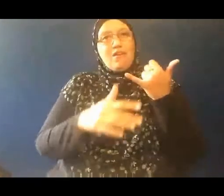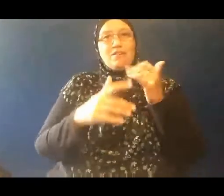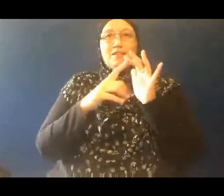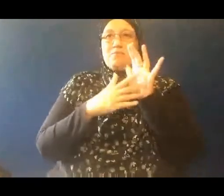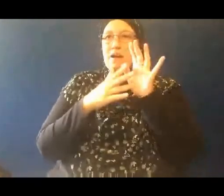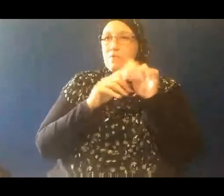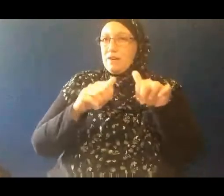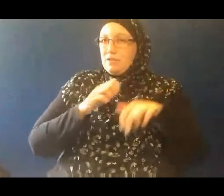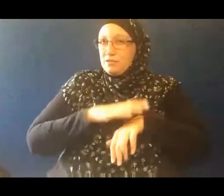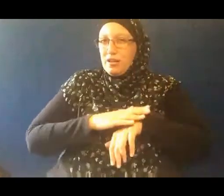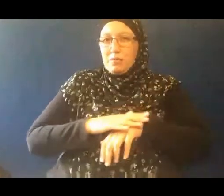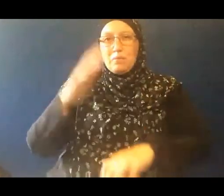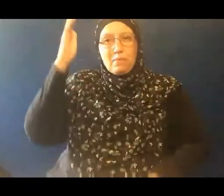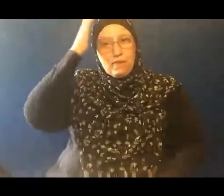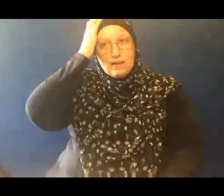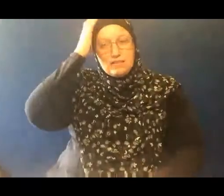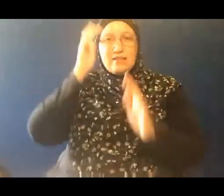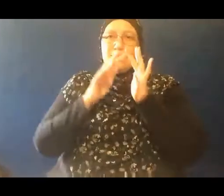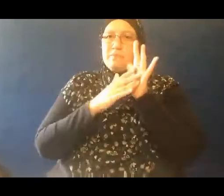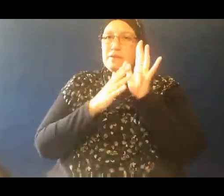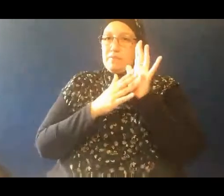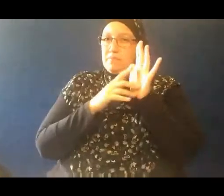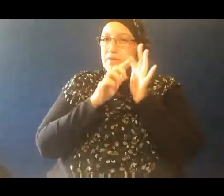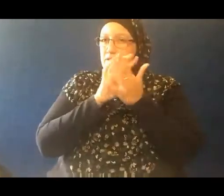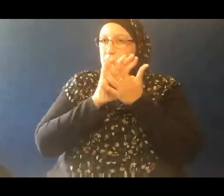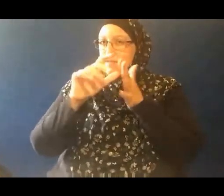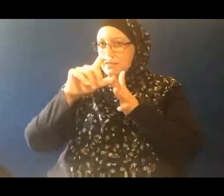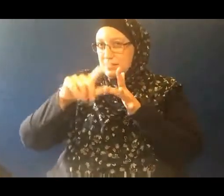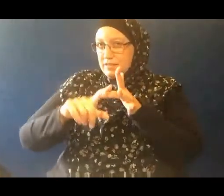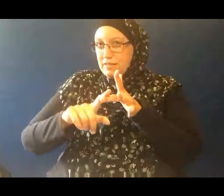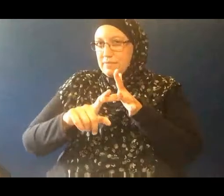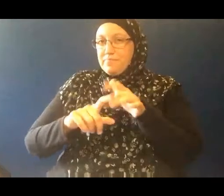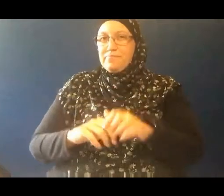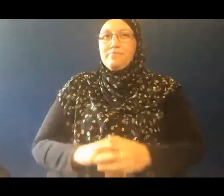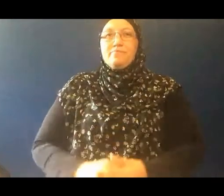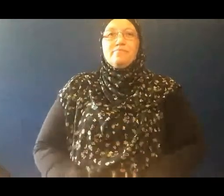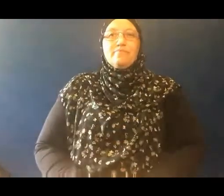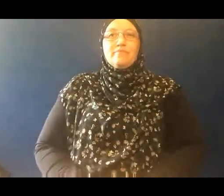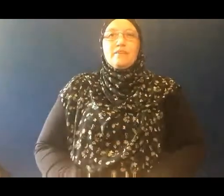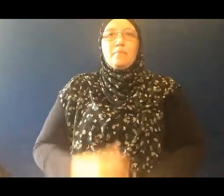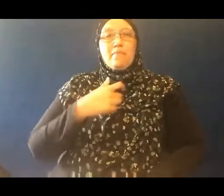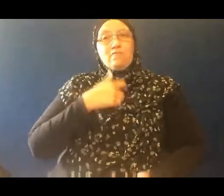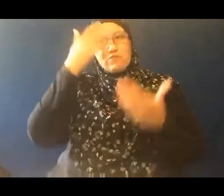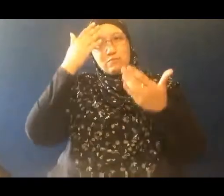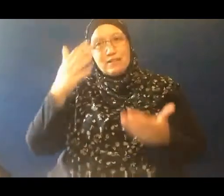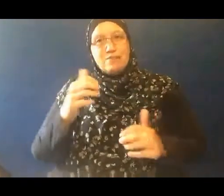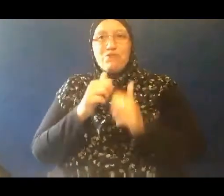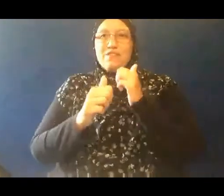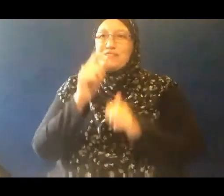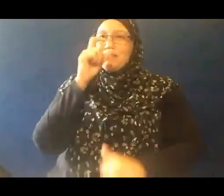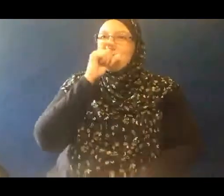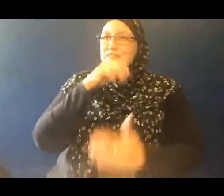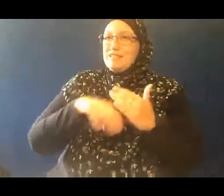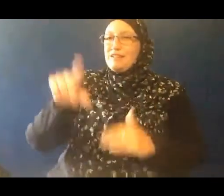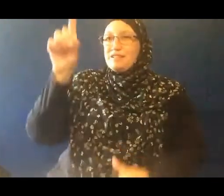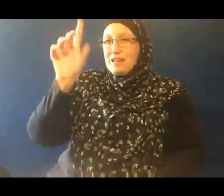وأرواح العالمين لمقدمه الفداء. Respected brothers and sisters in Islam, Assalamu alaikum jami'an